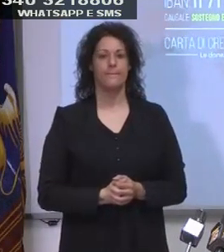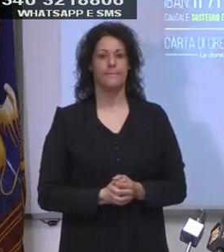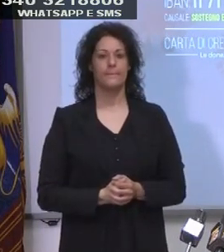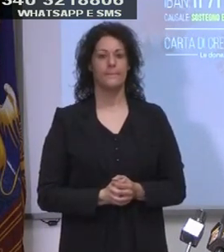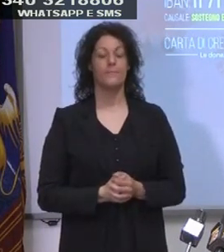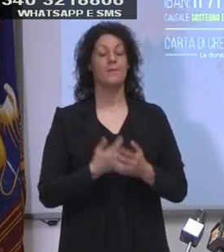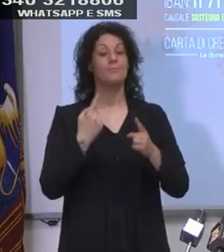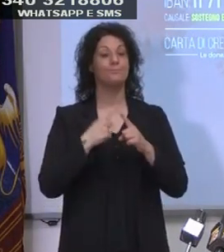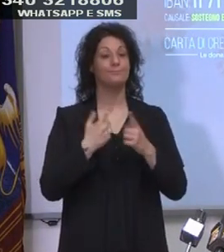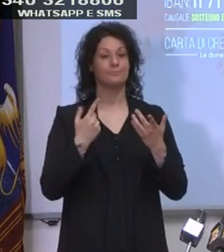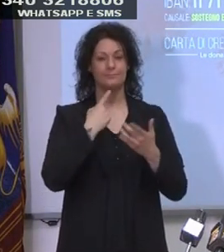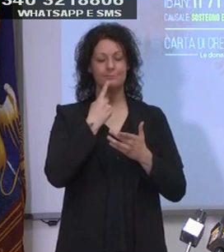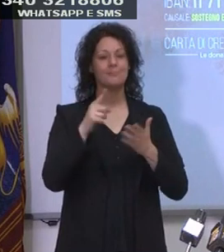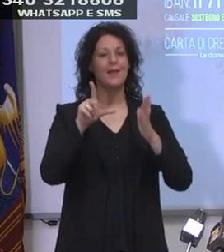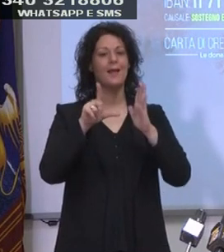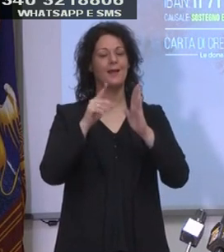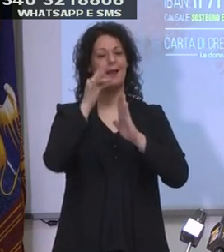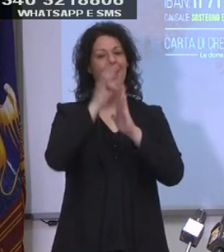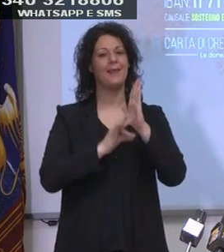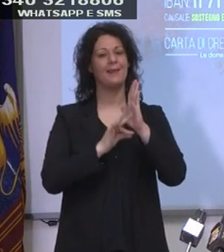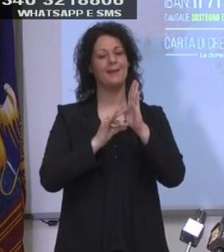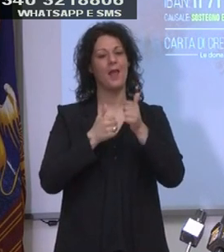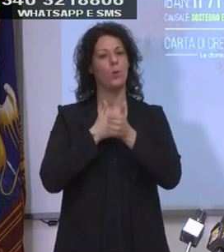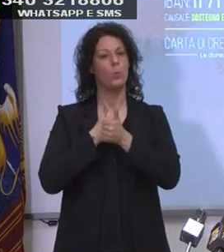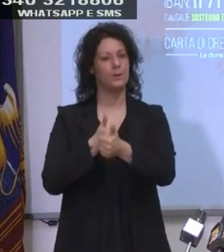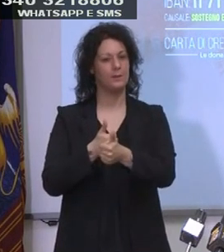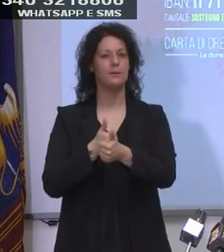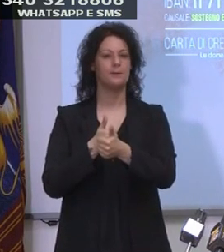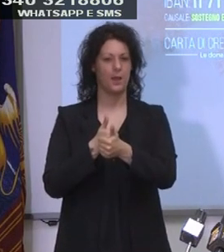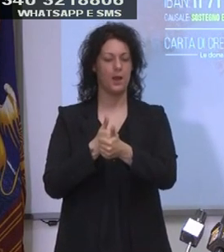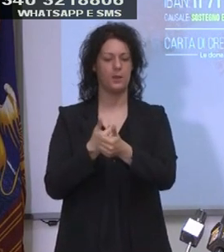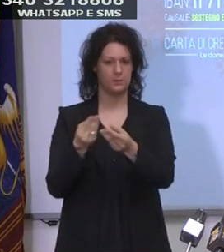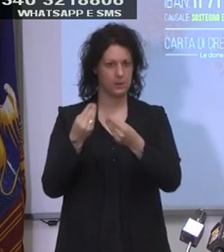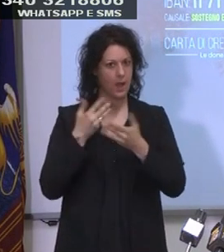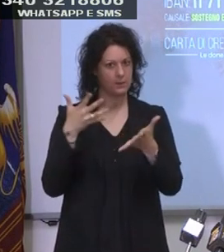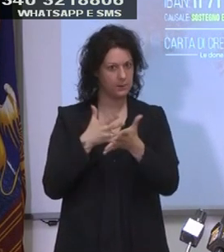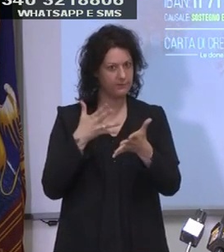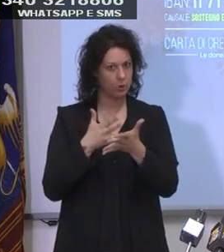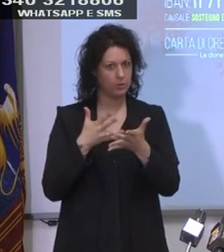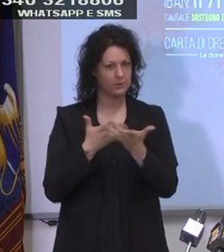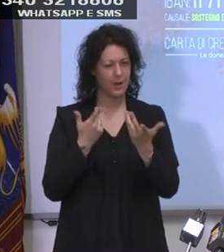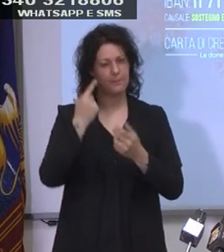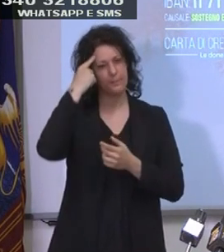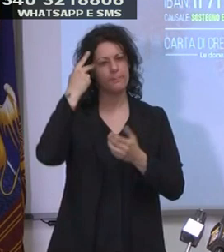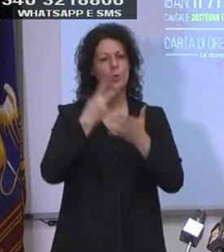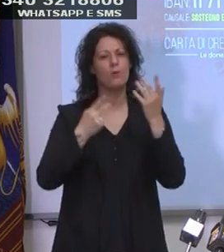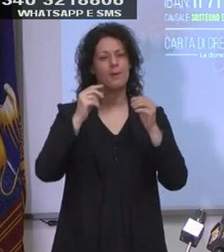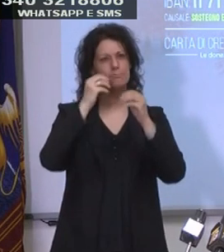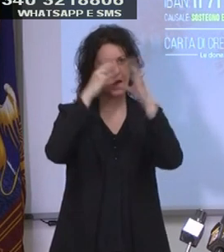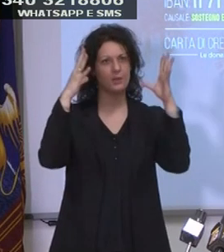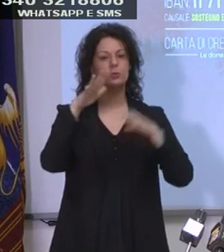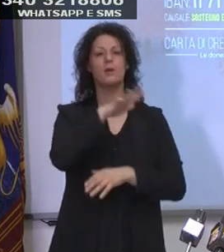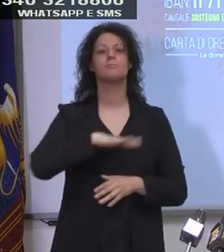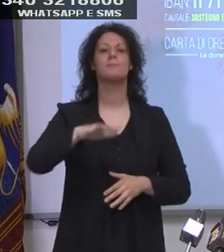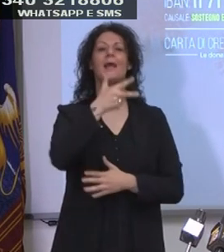particolari, sono linee guida che per certi versi mettono in difficoltà. Pensate al mondo della ristorazione, ieri abbiamo fatto l'esempio di